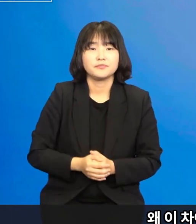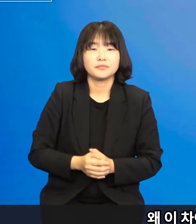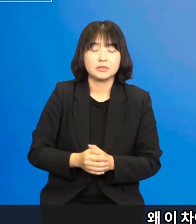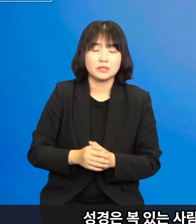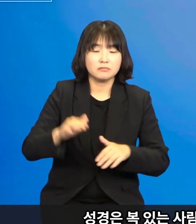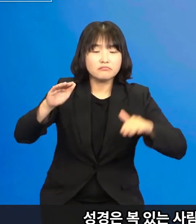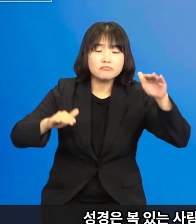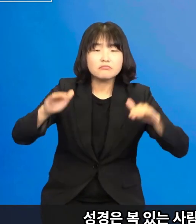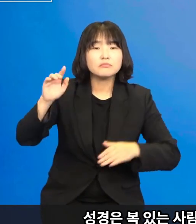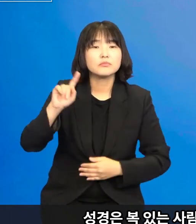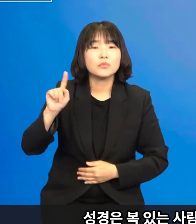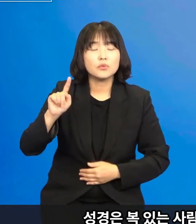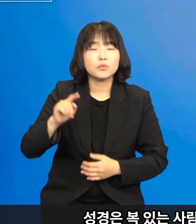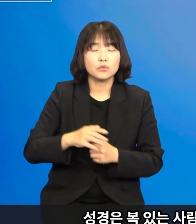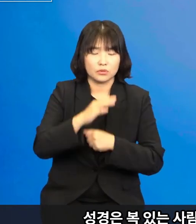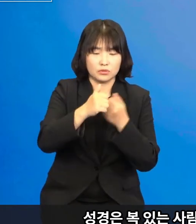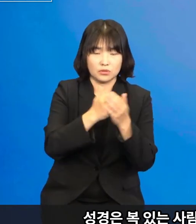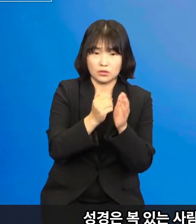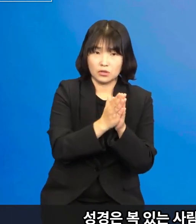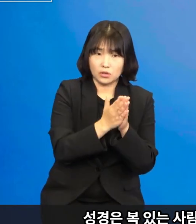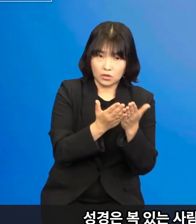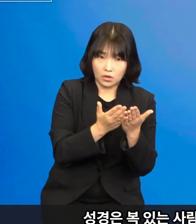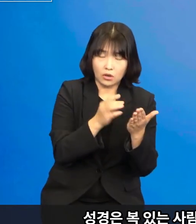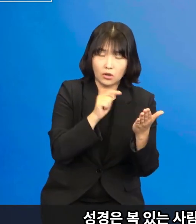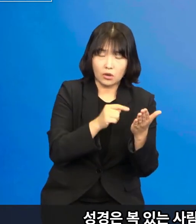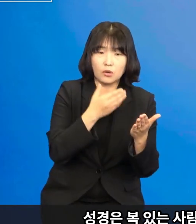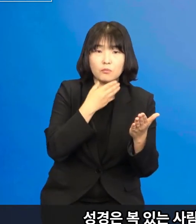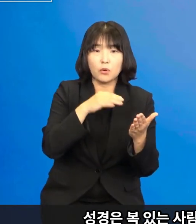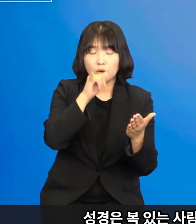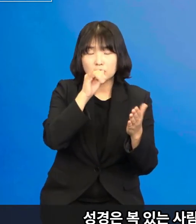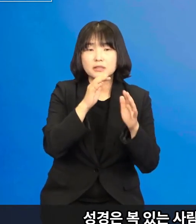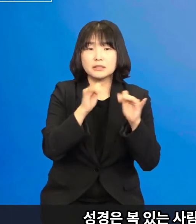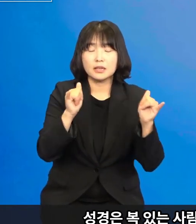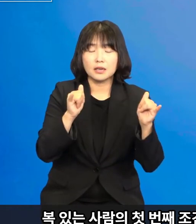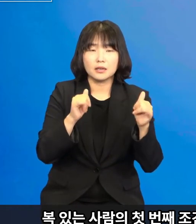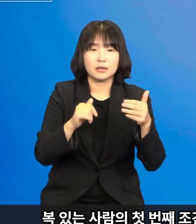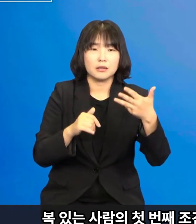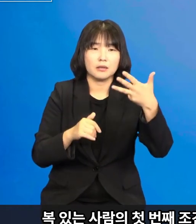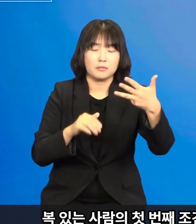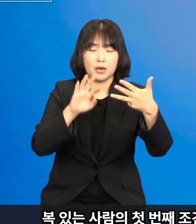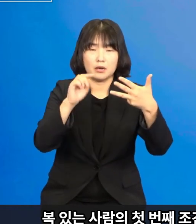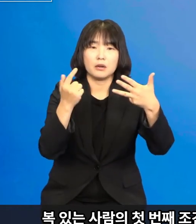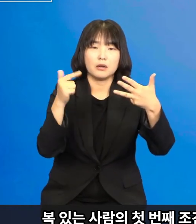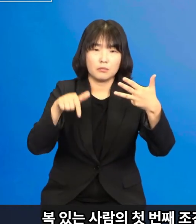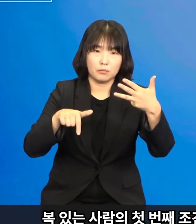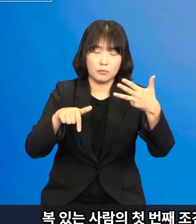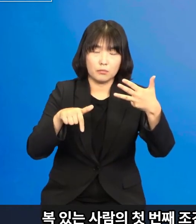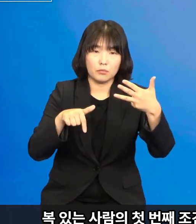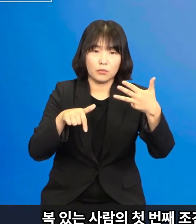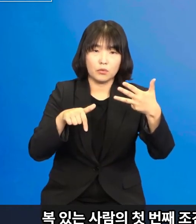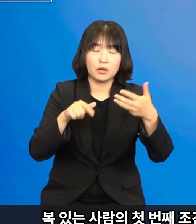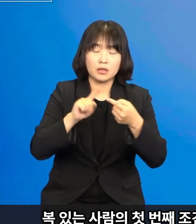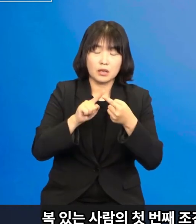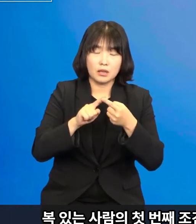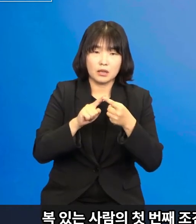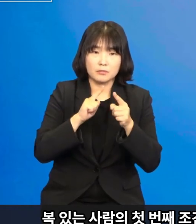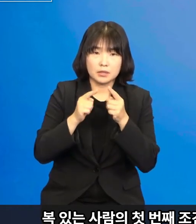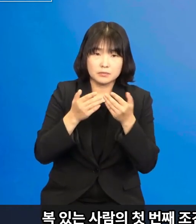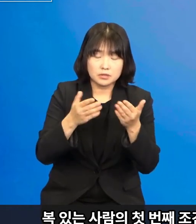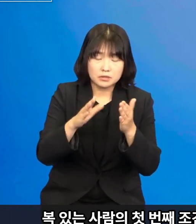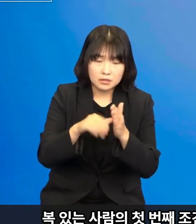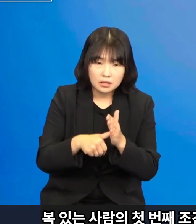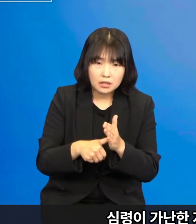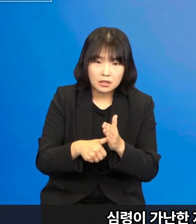차이를 만들었느냐? 성경은 복 있는 사람, 예수님께서 팔복을 말할 때 복 있는 사람은 첫 번째 조건을 심령이 가난한